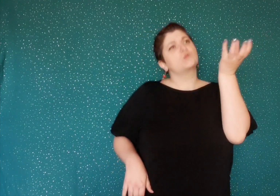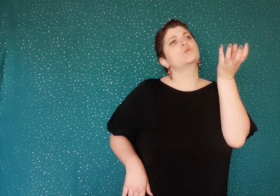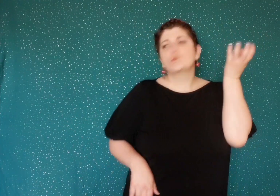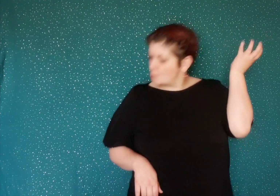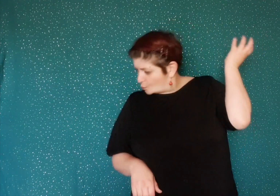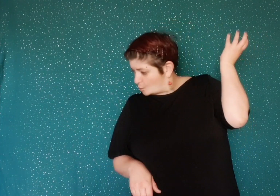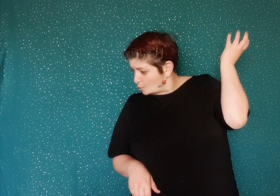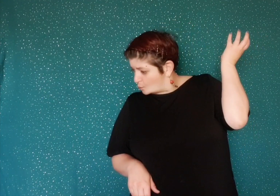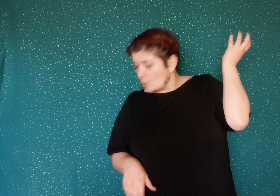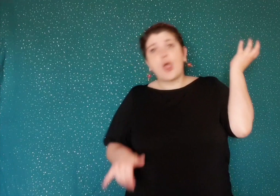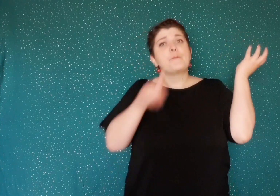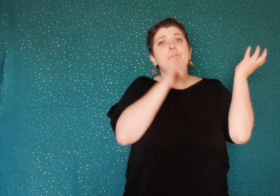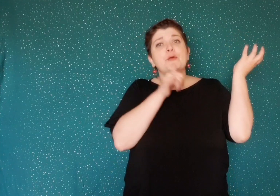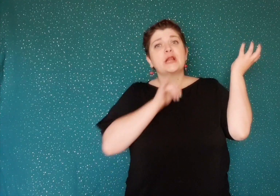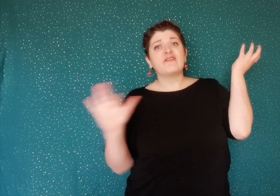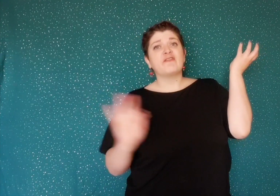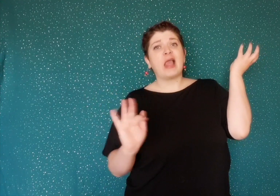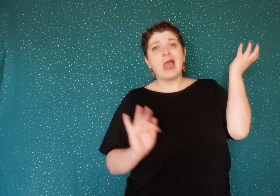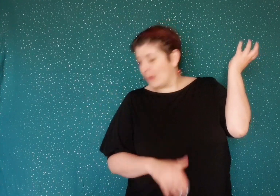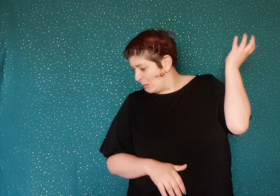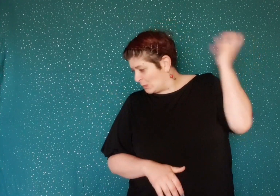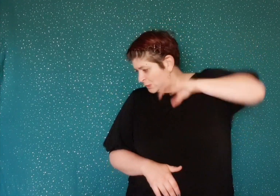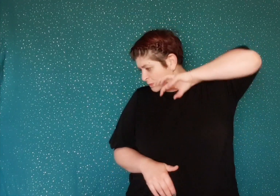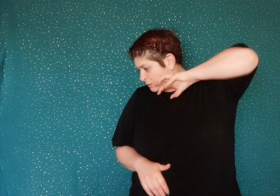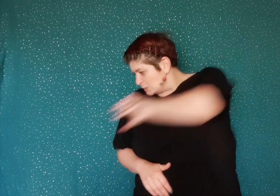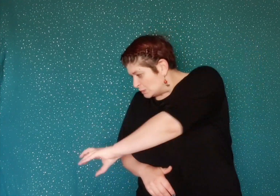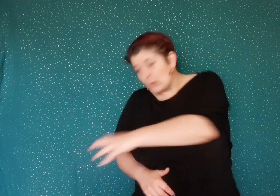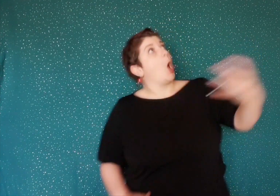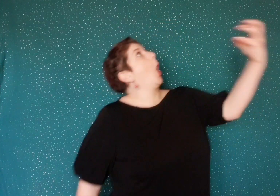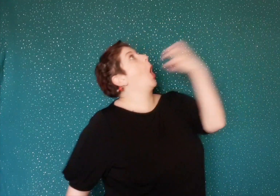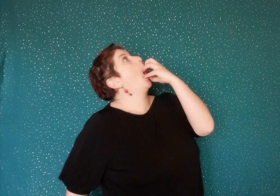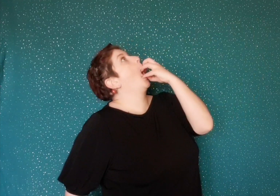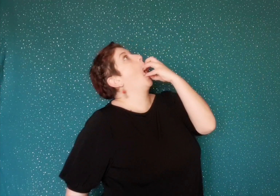Ou la faire manger à son frère?